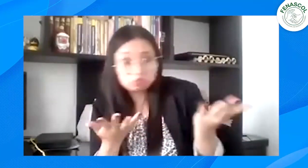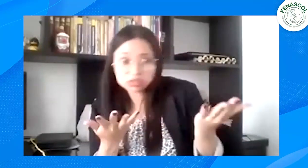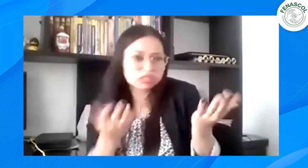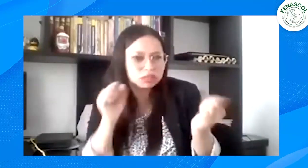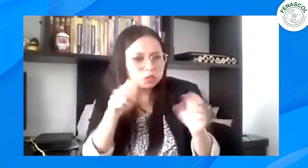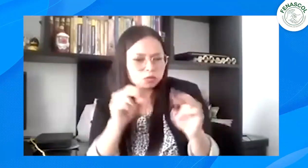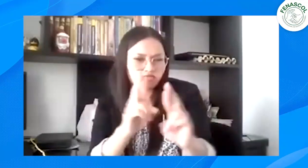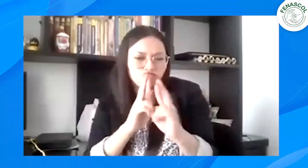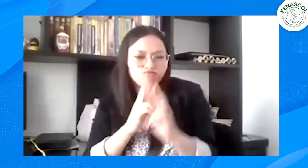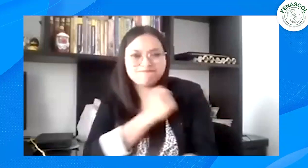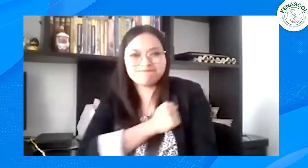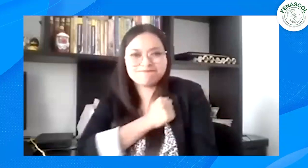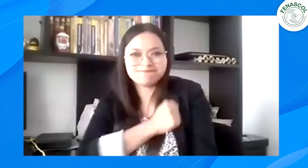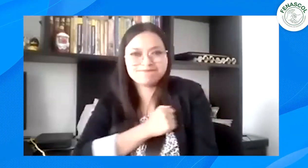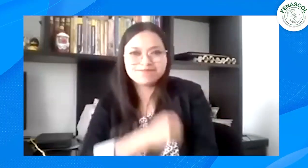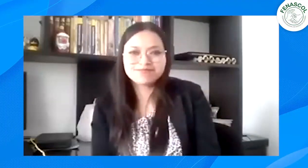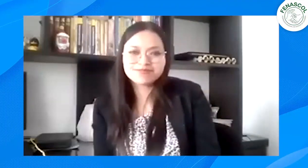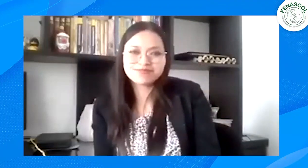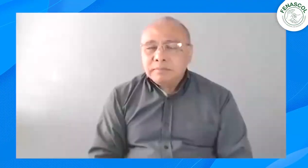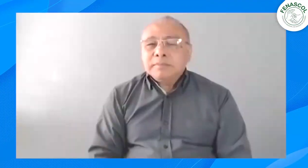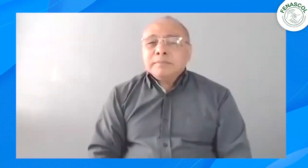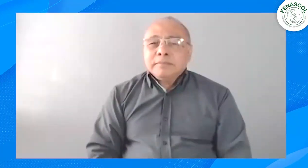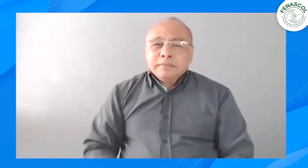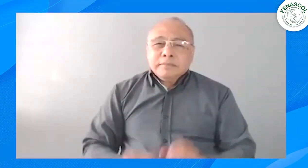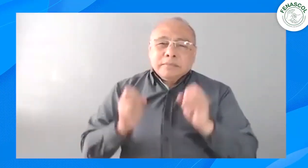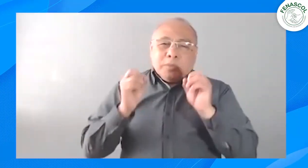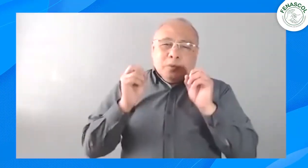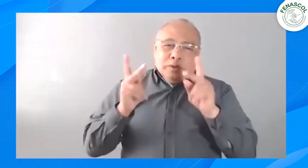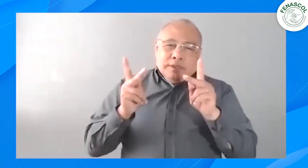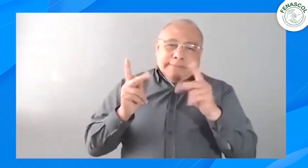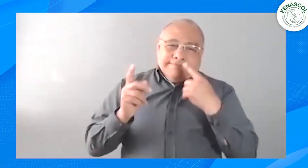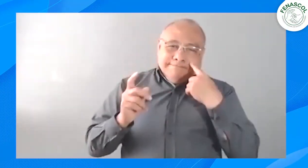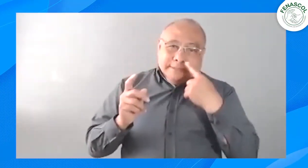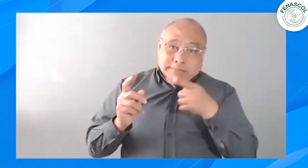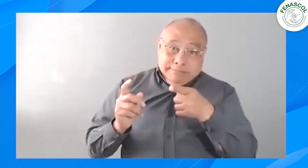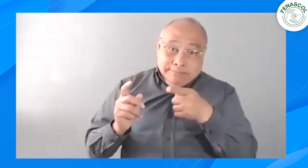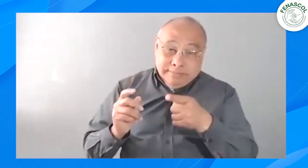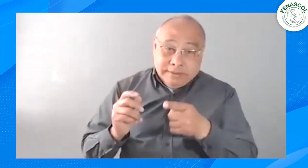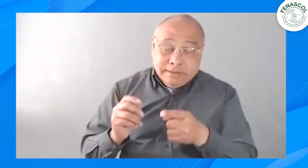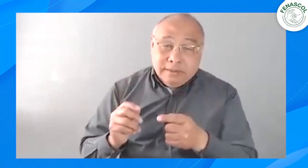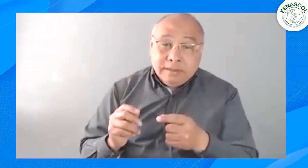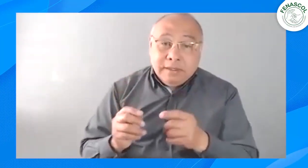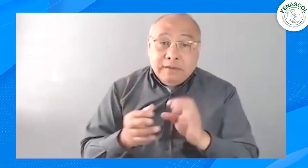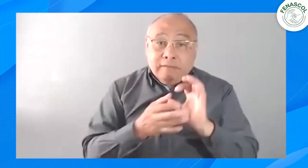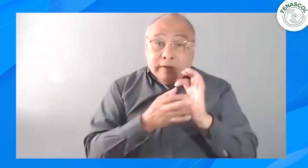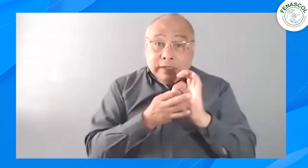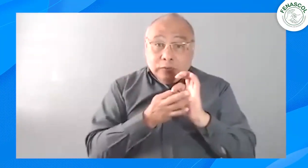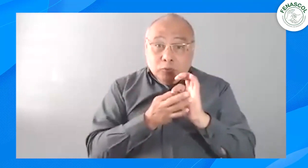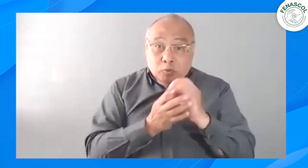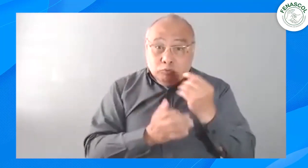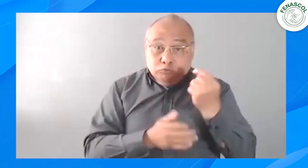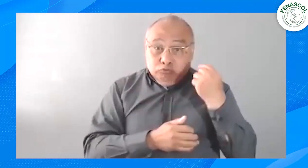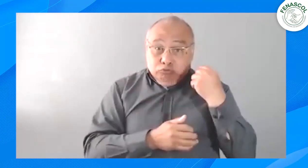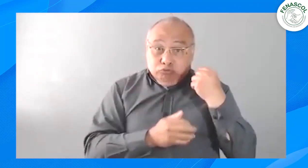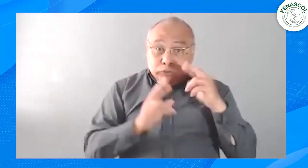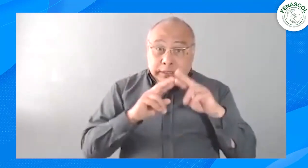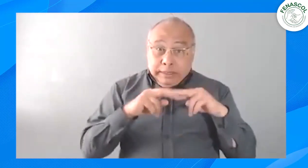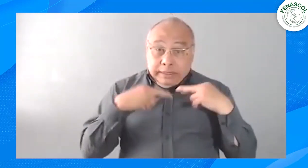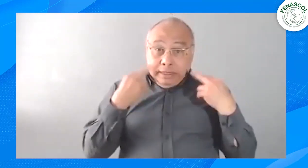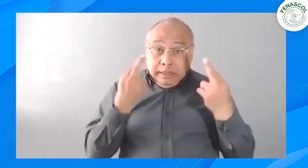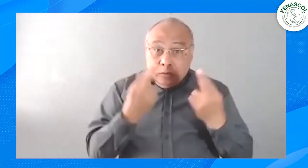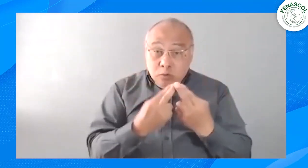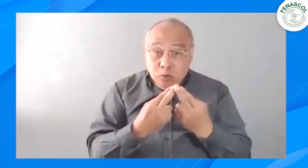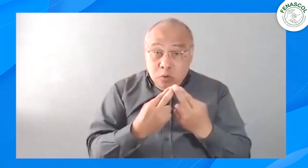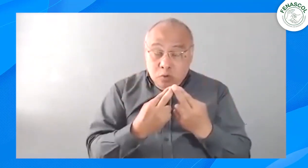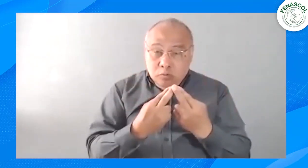hasta agosto por favor si nos puedes responder a esto ok como ustedes se han podido dar cuenta